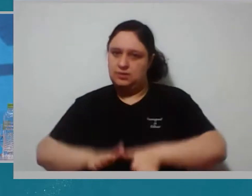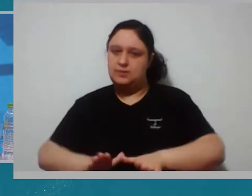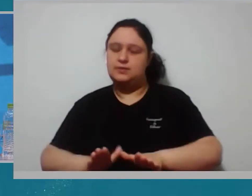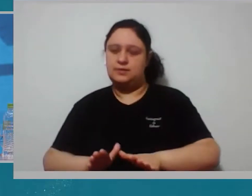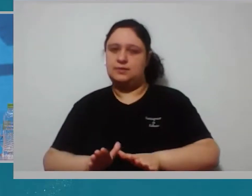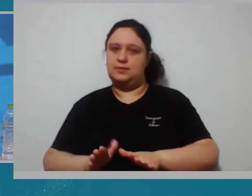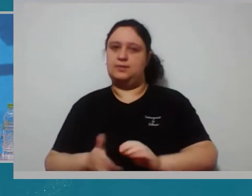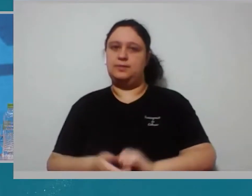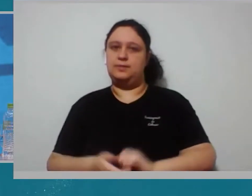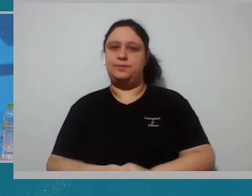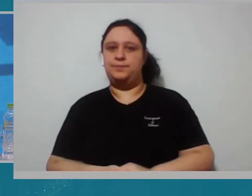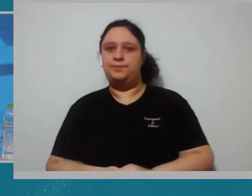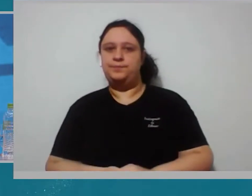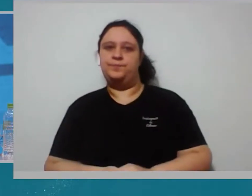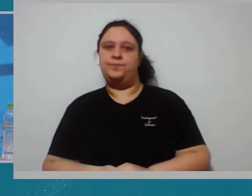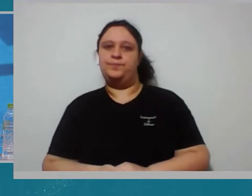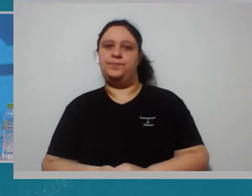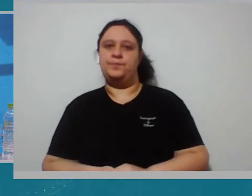veio como